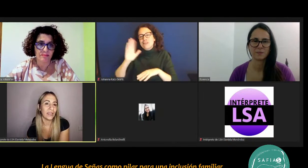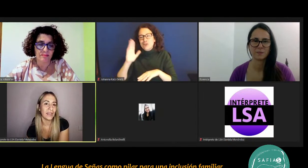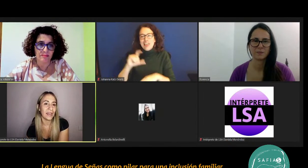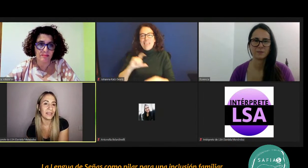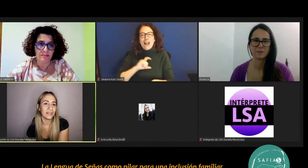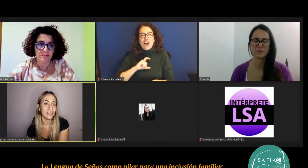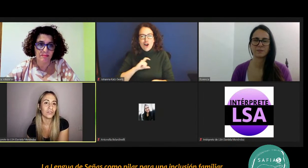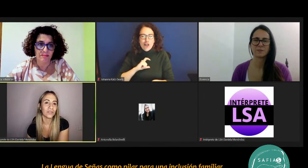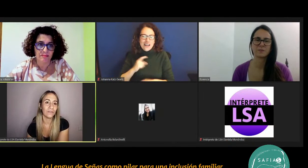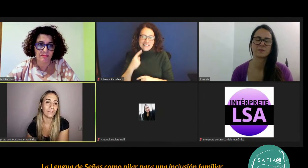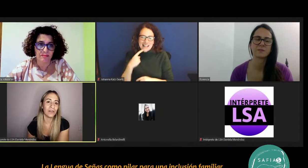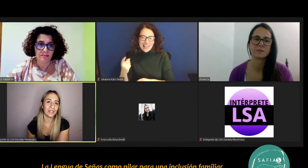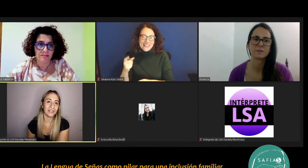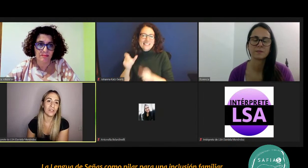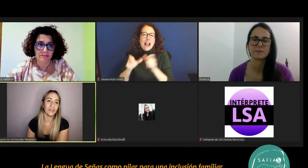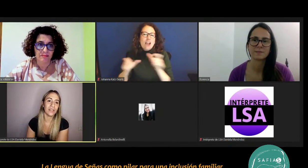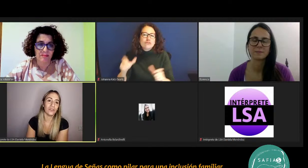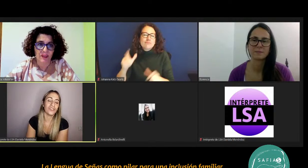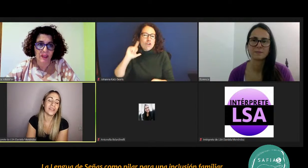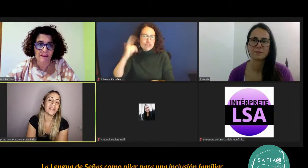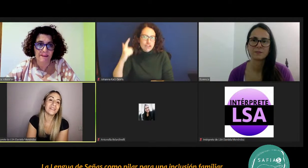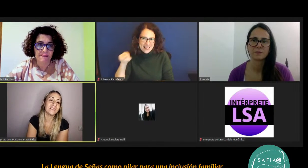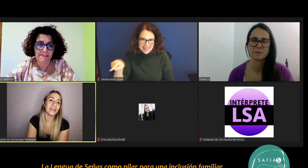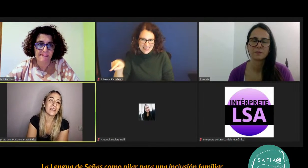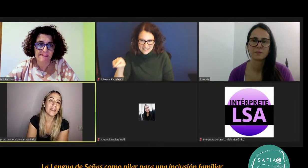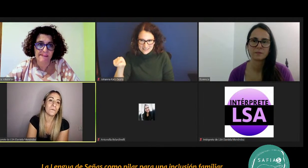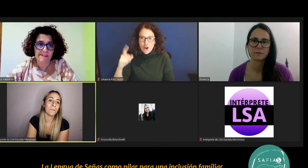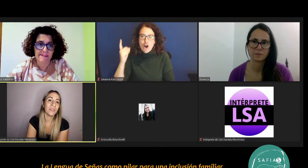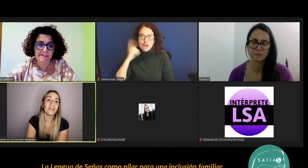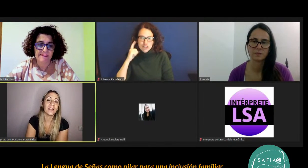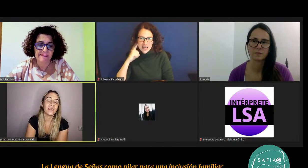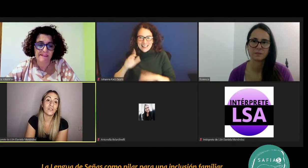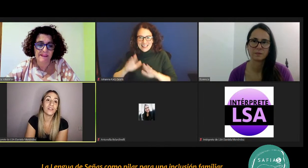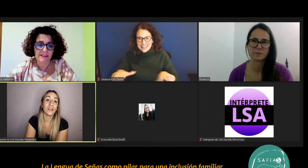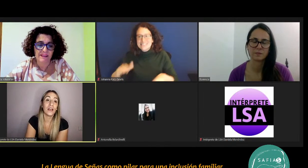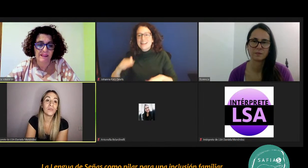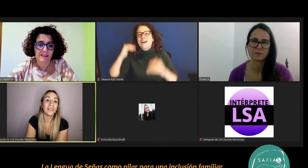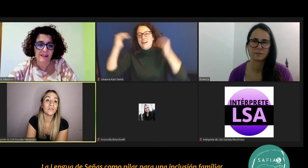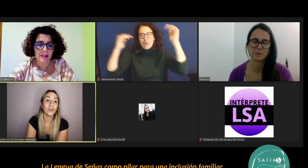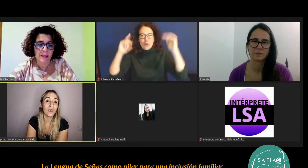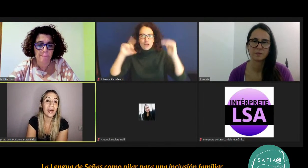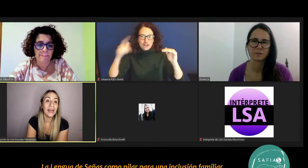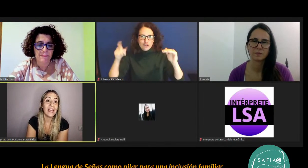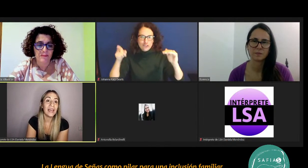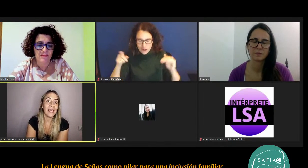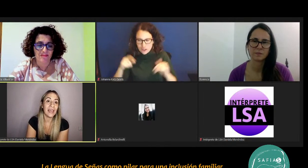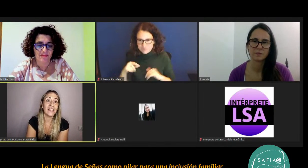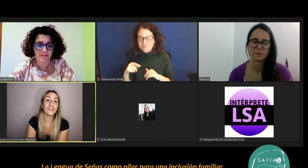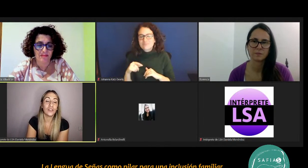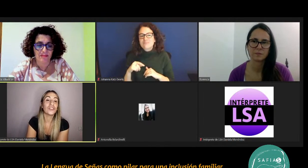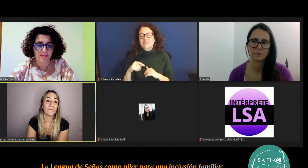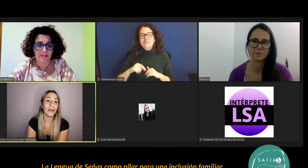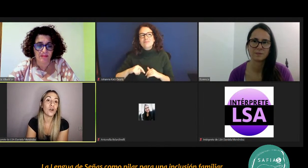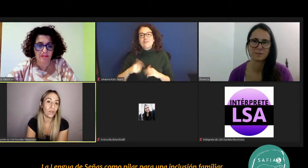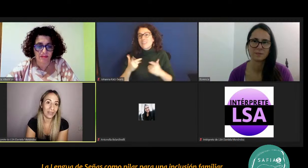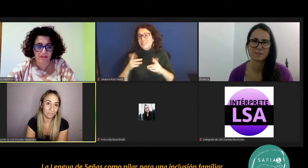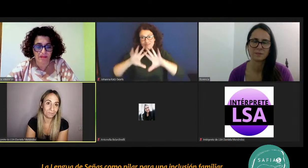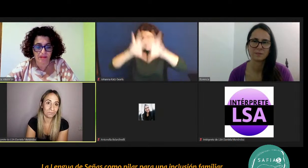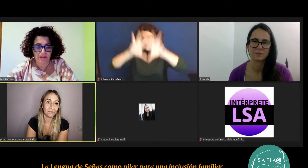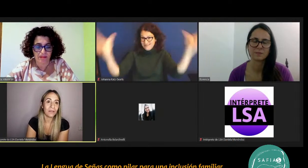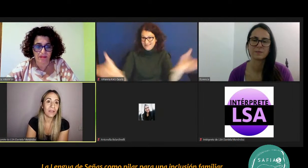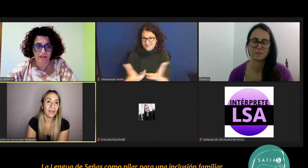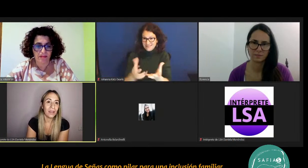chicos que fueron creciendo, oyentes que crecieron dentro de la comunidad sorda, a ellos se los llama